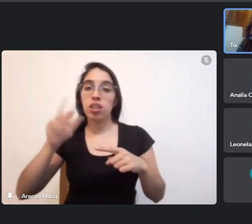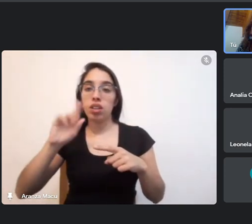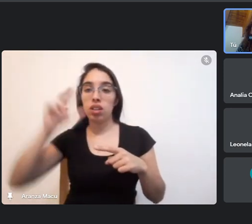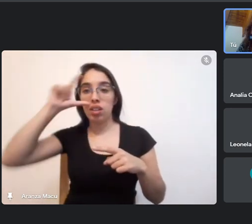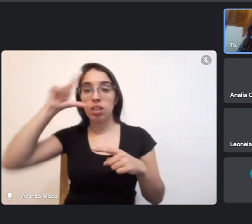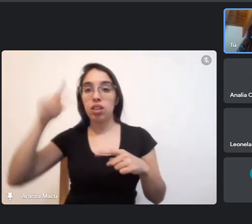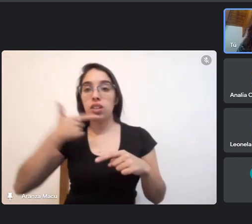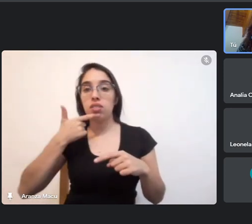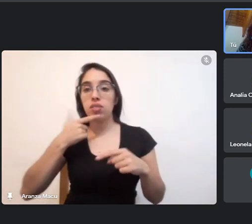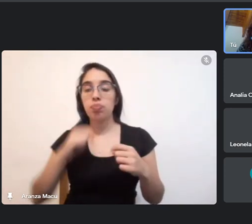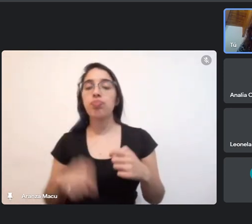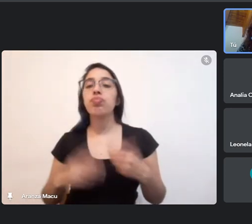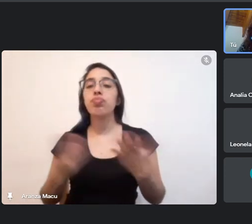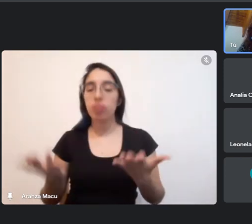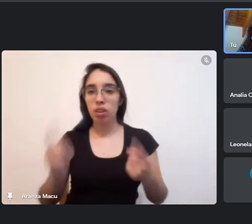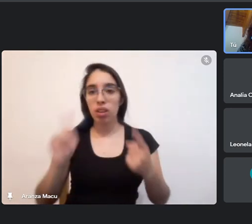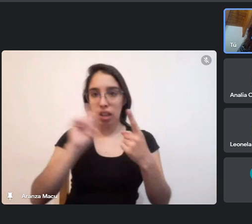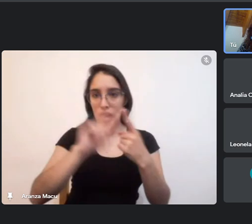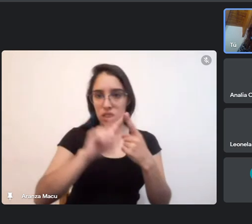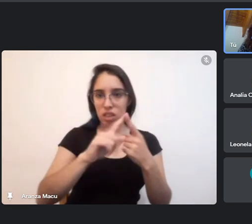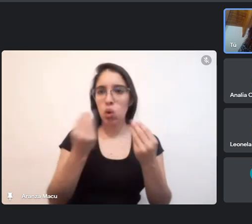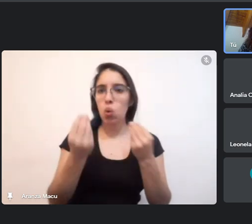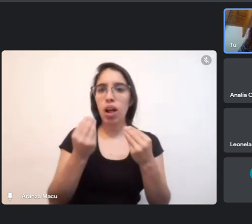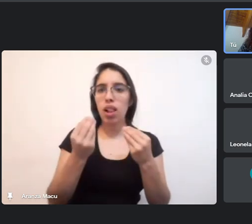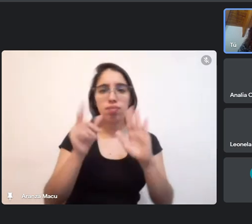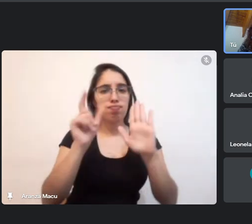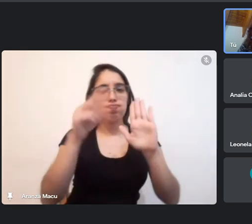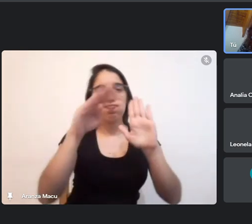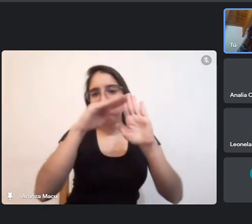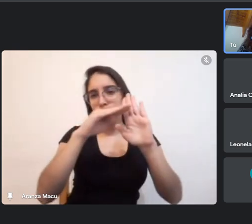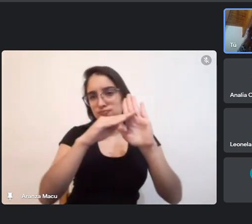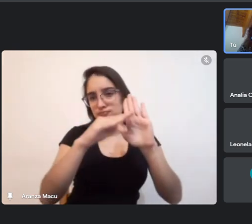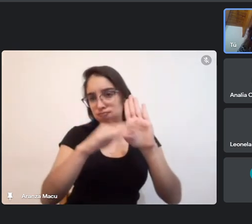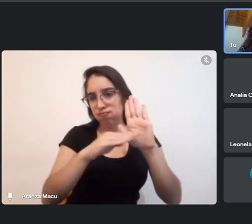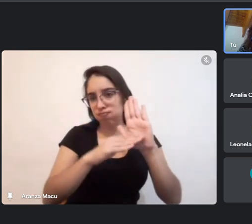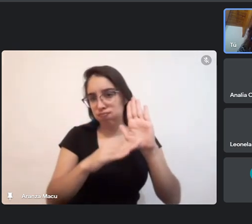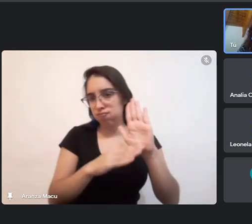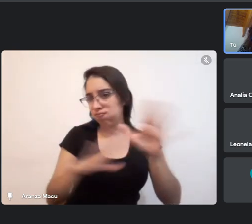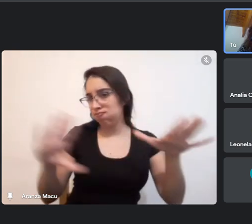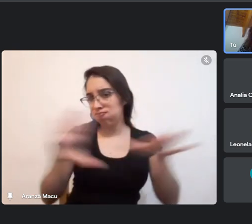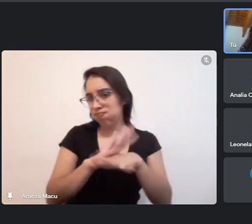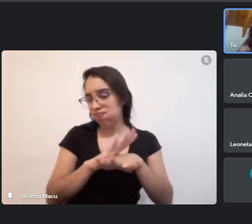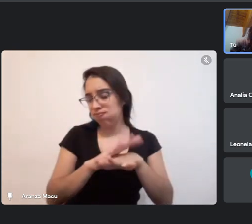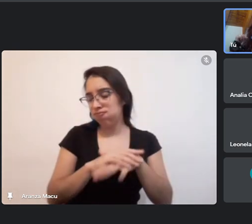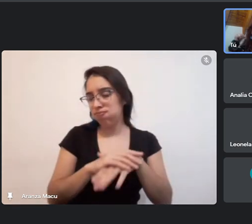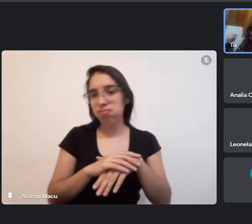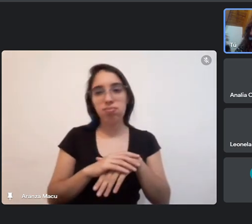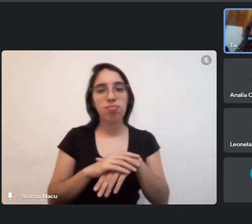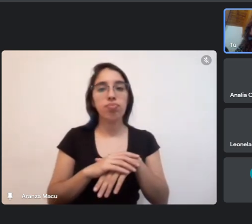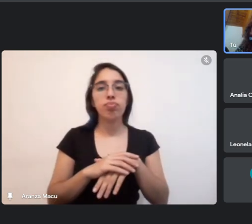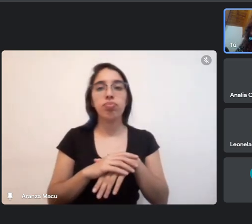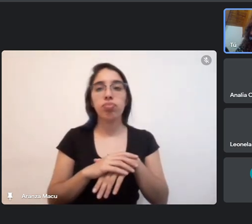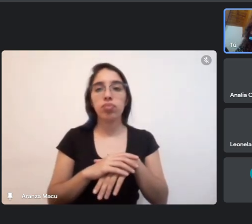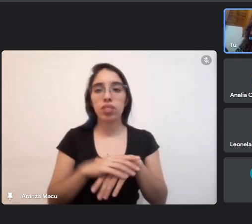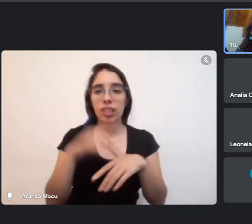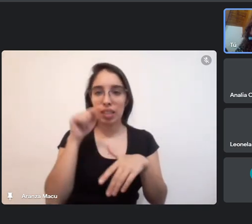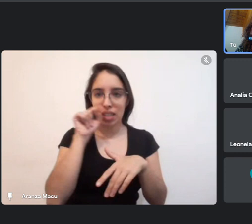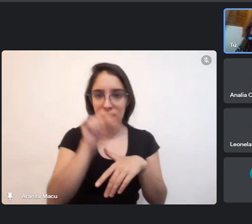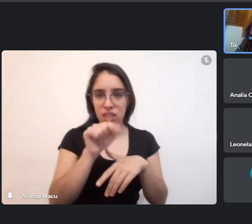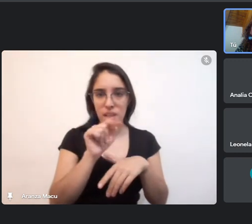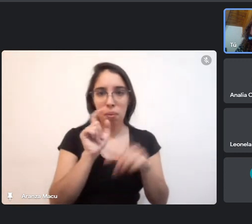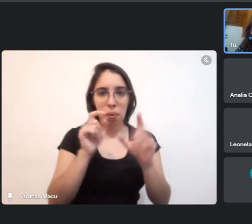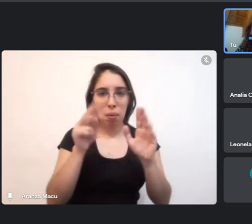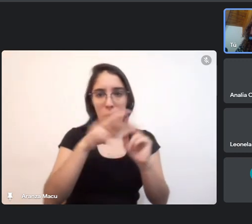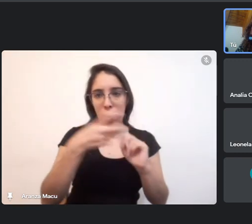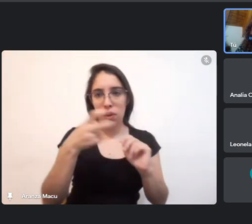una lista fija de verbos, ¿sí? Que tienen ciertas características. Que si aparecen en la frase verbal, van